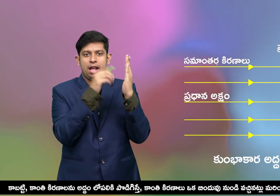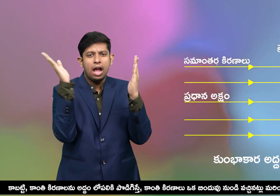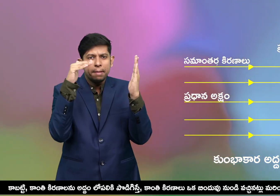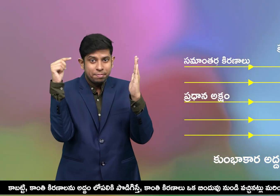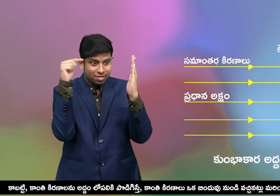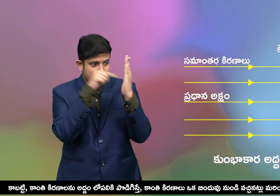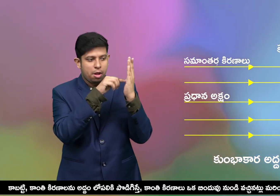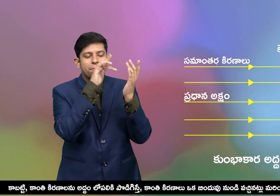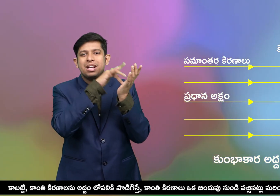వేరుగా ఉన్నట్లు కనిపిస్తుంది.